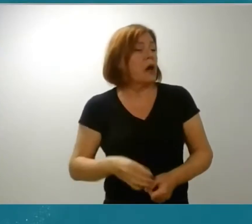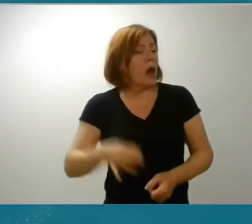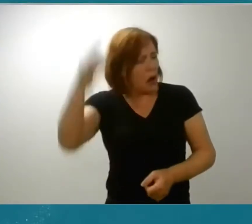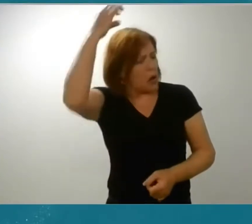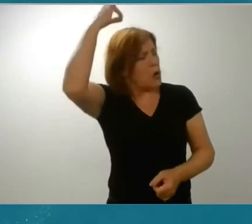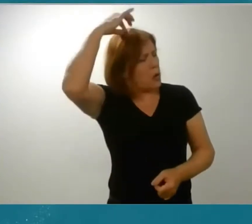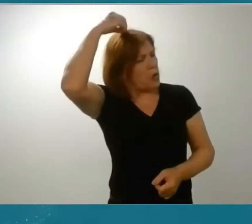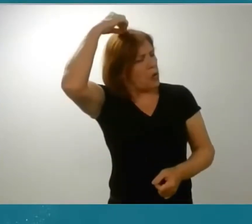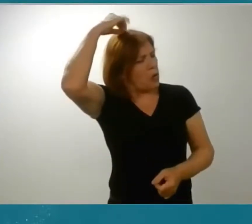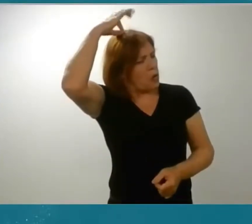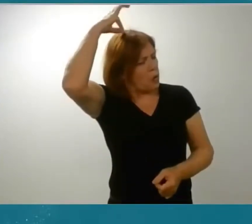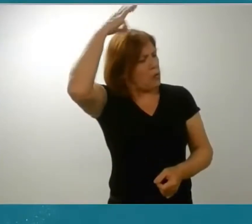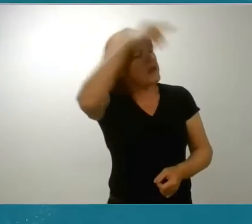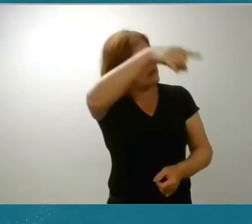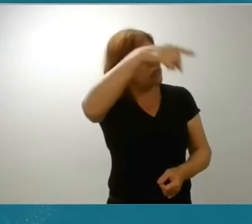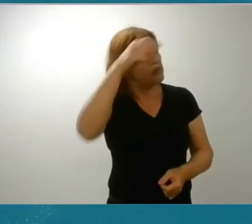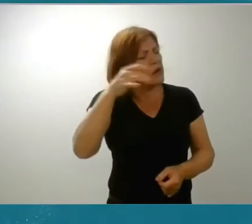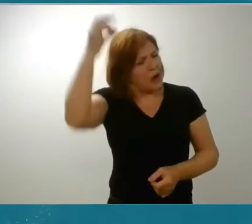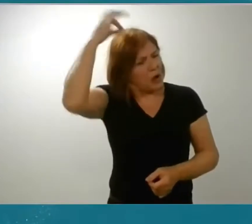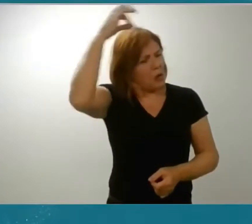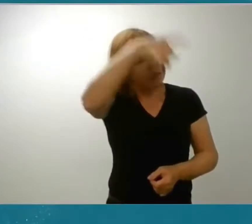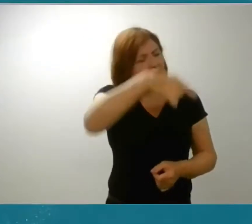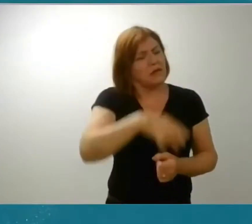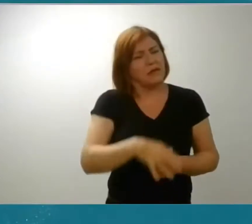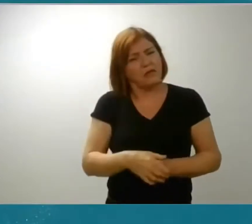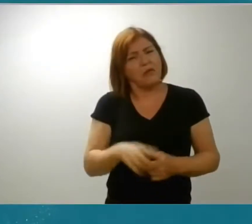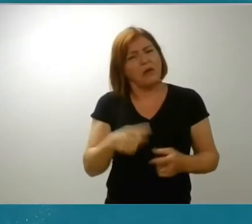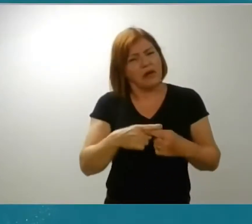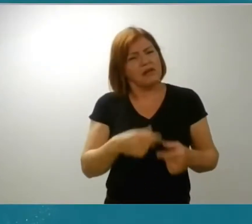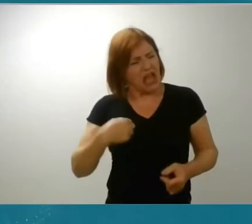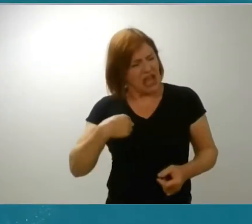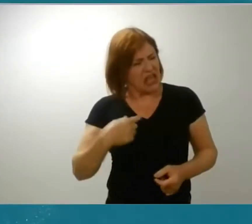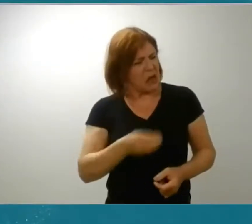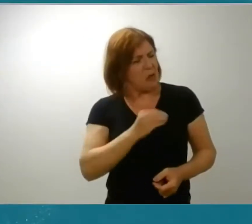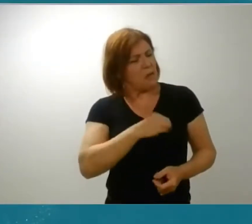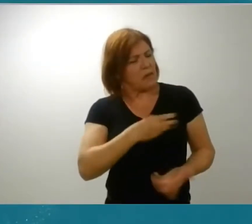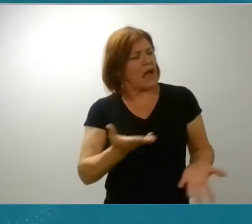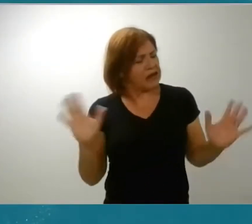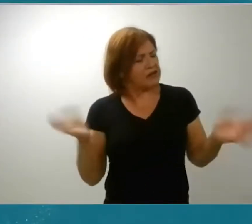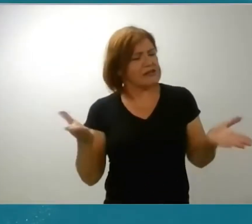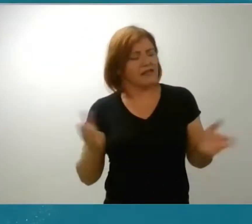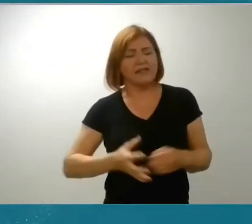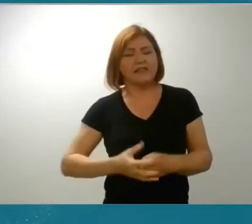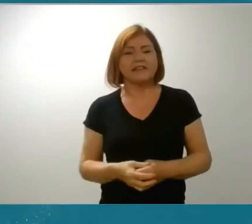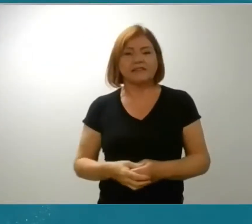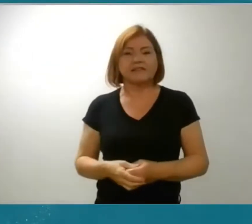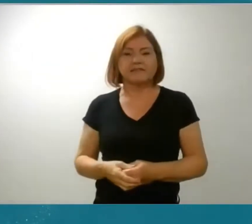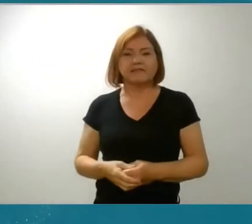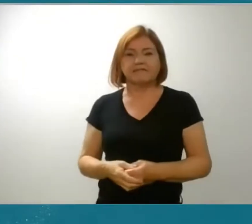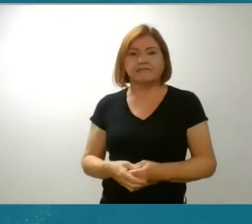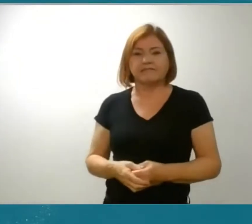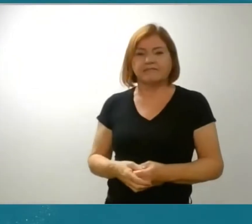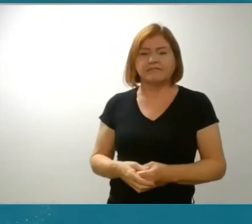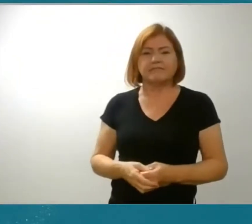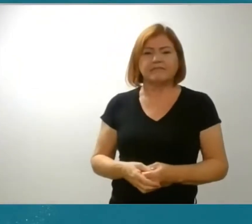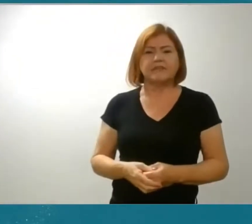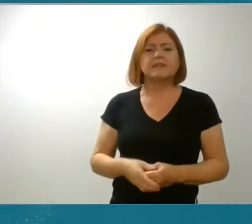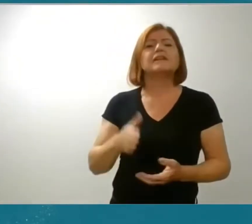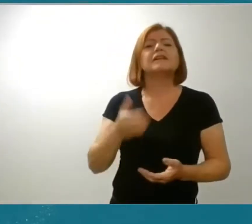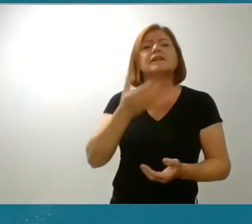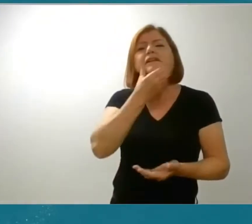na sua mente dizer, e voltou-se para sua mulher e disse: por tua causa,